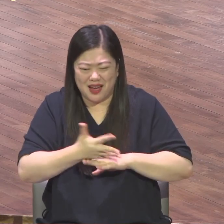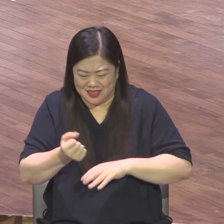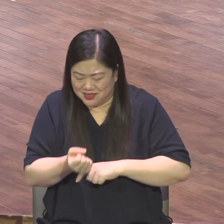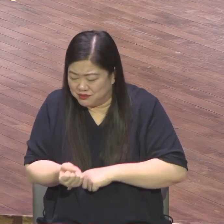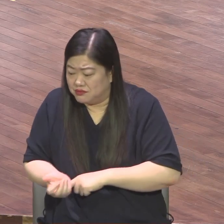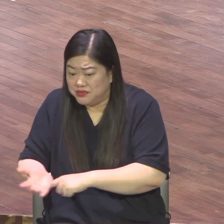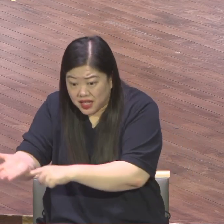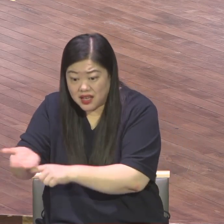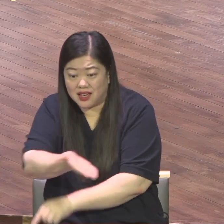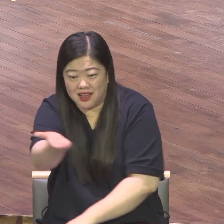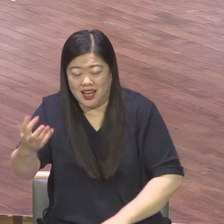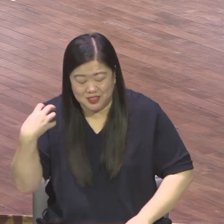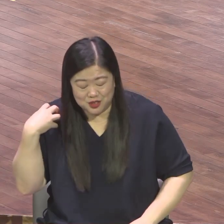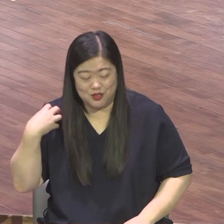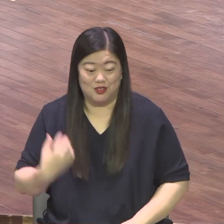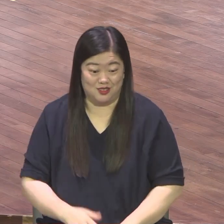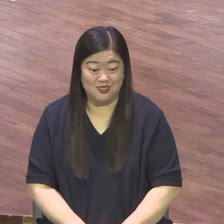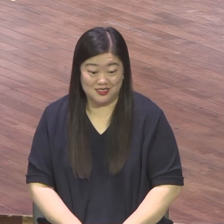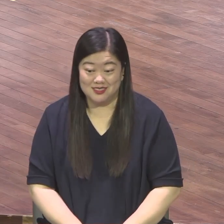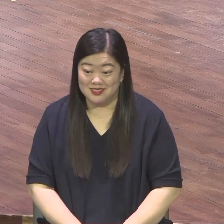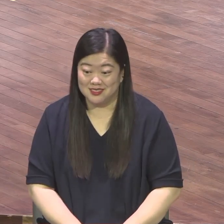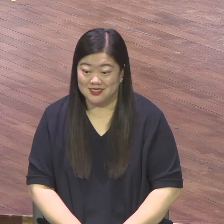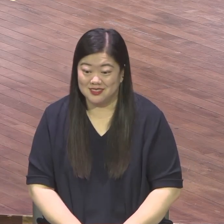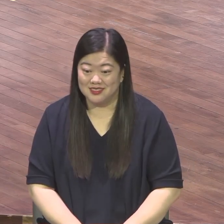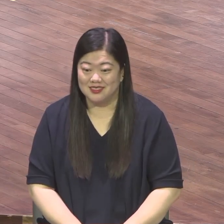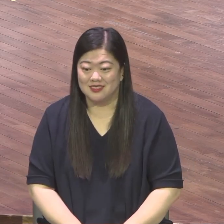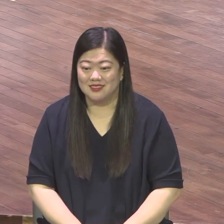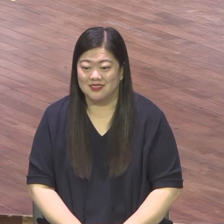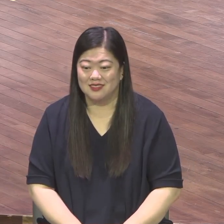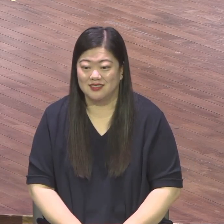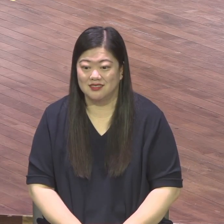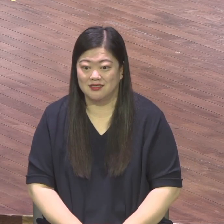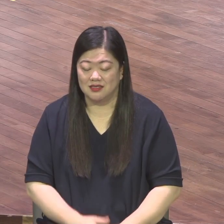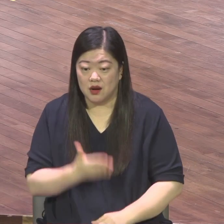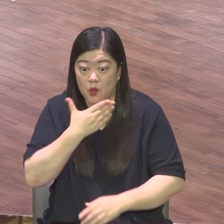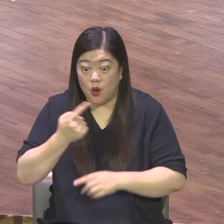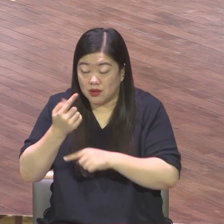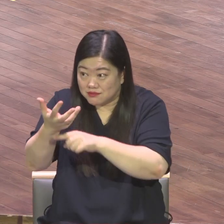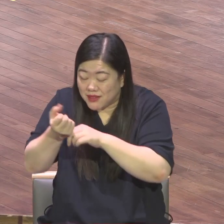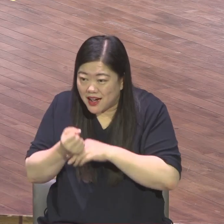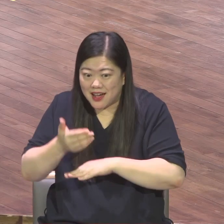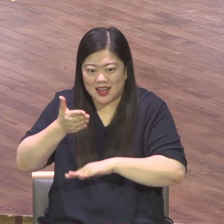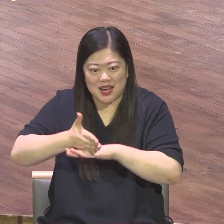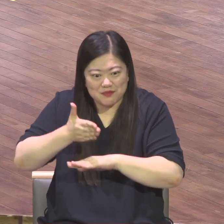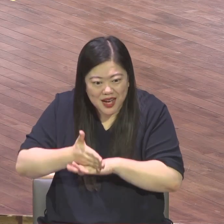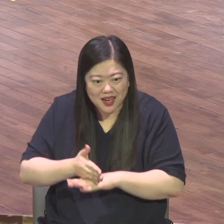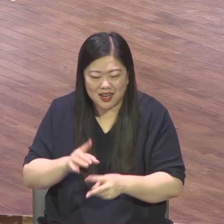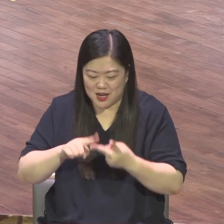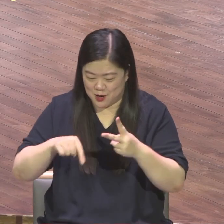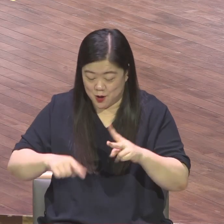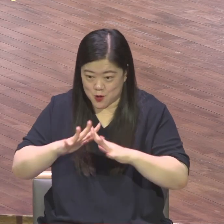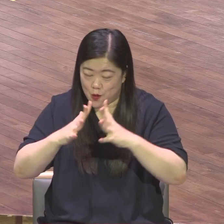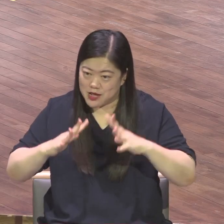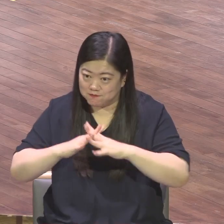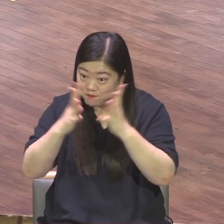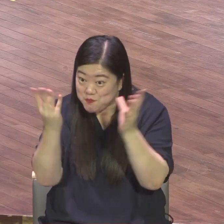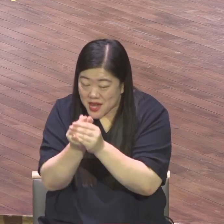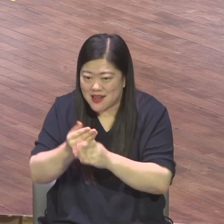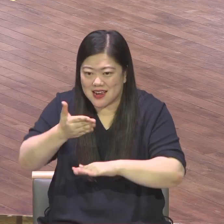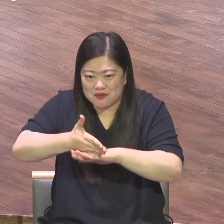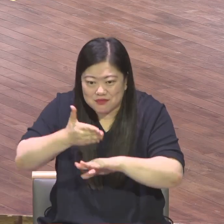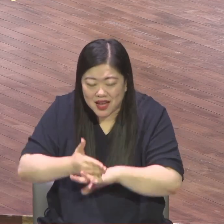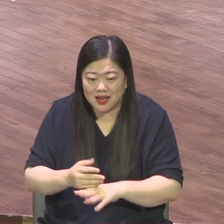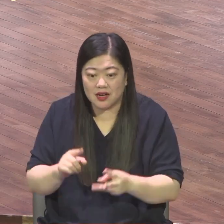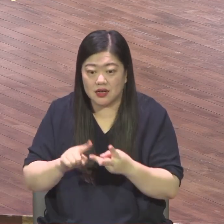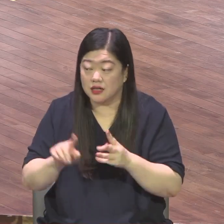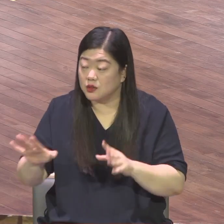그렇게 세밀하게 구체적으로 여러분 237 이 얼마나 감사합니까? 헌당 끝나자마자 성교 열기 확 나대 지금 뭐